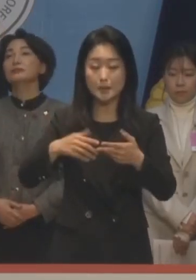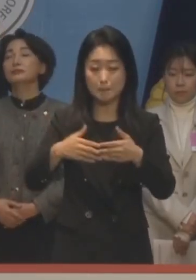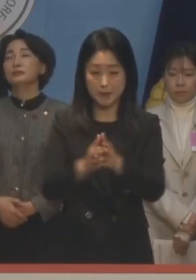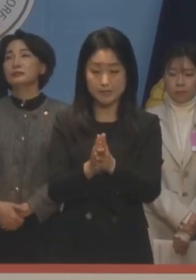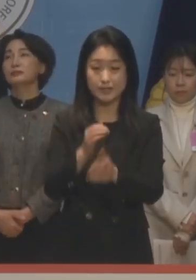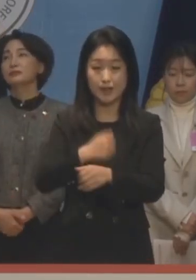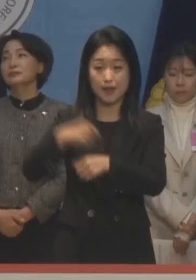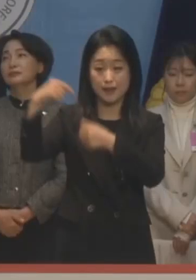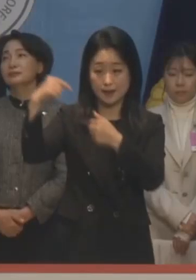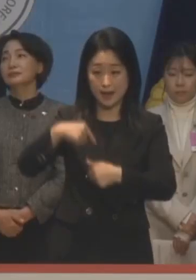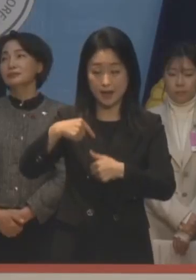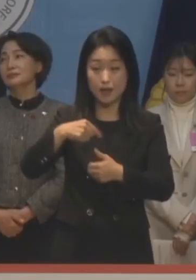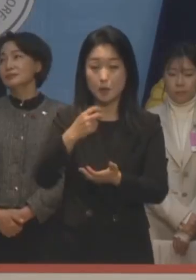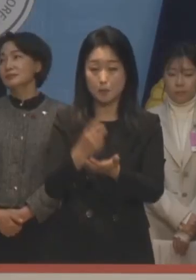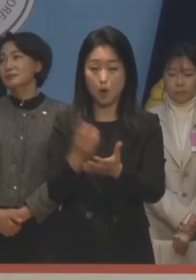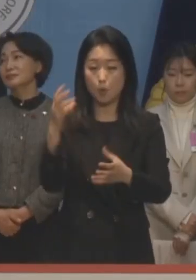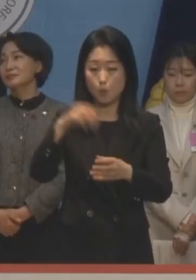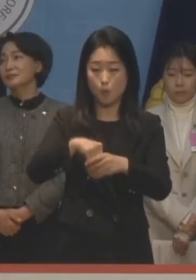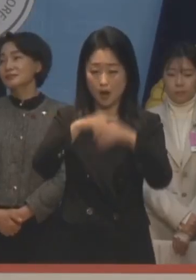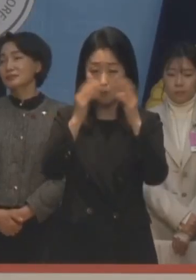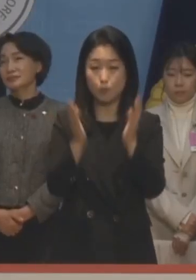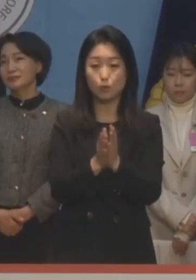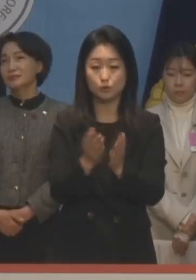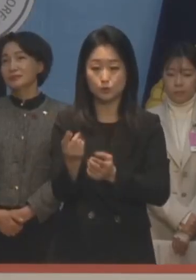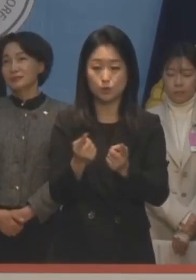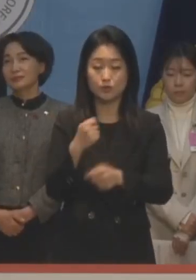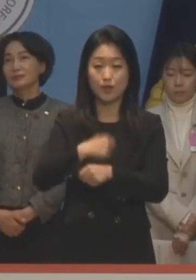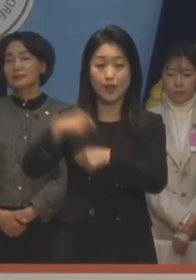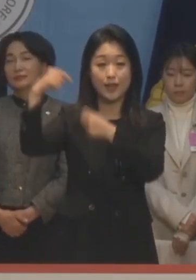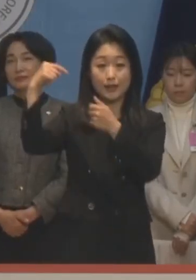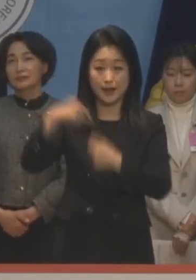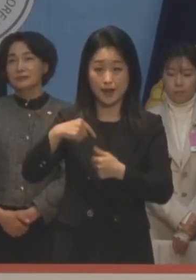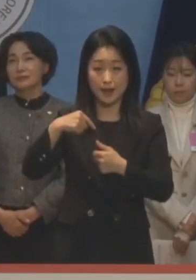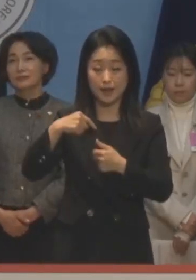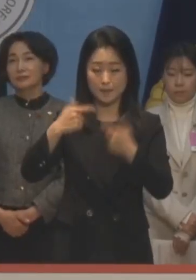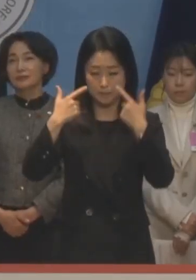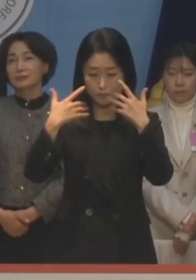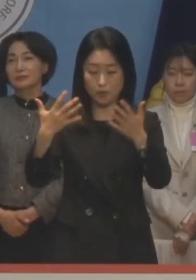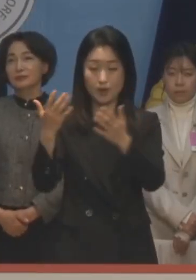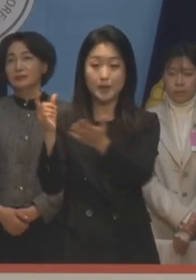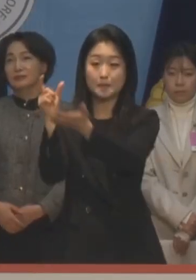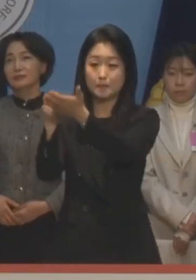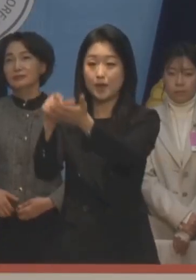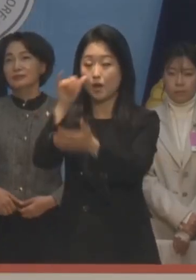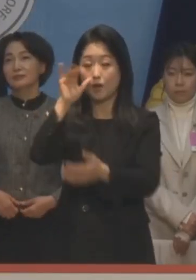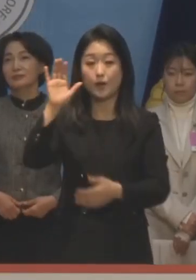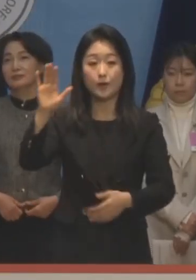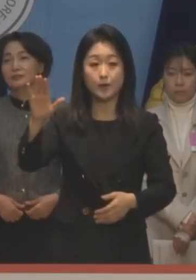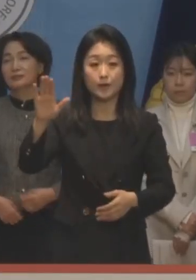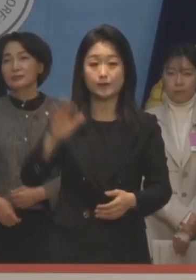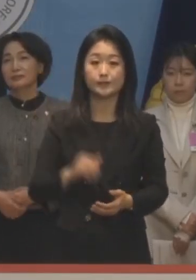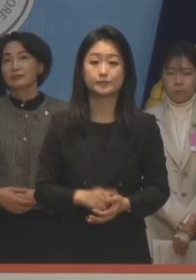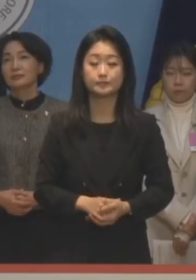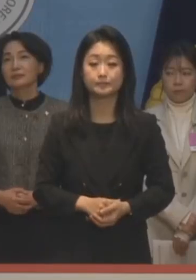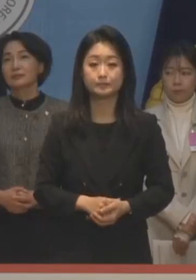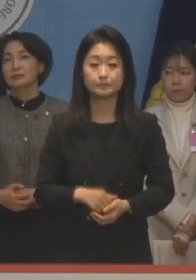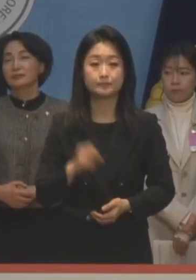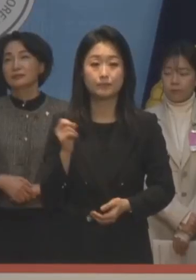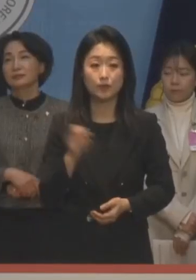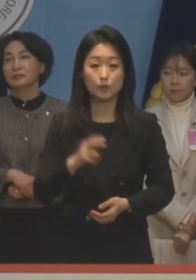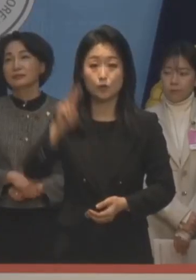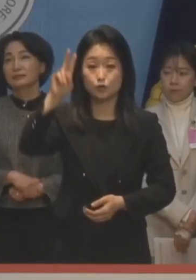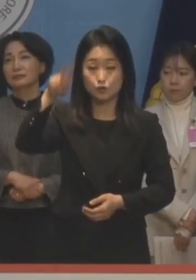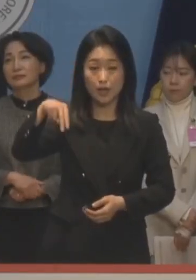위하여 입법을 포함한 모든 적절한 조치를 취할 것 등을 분명히 명시하고 있습니다. 또한